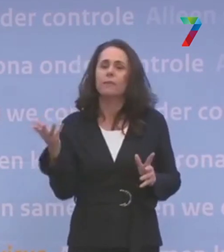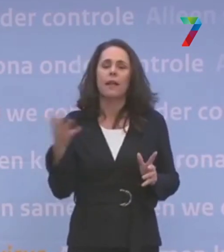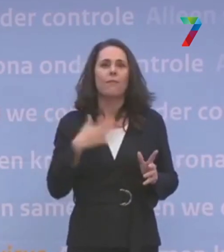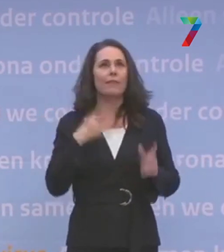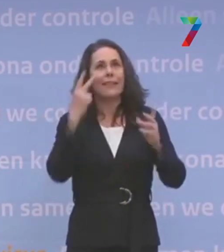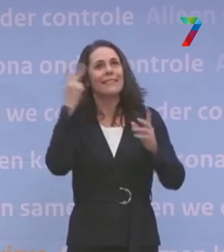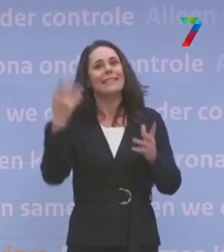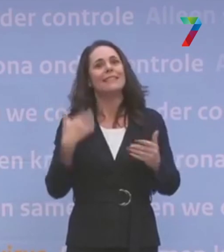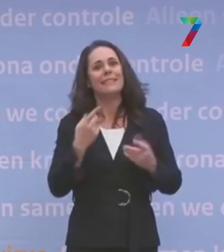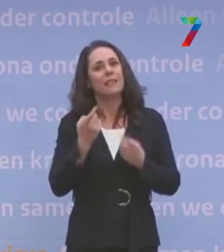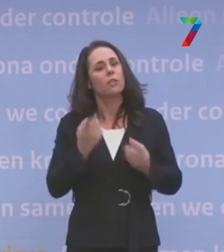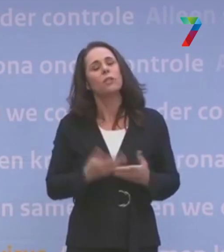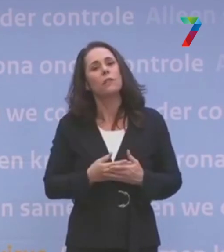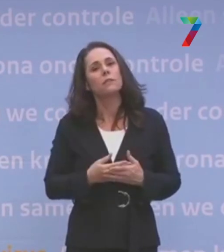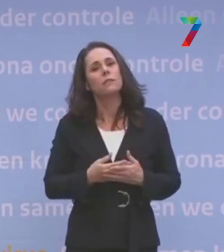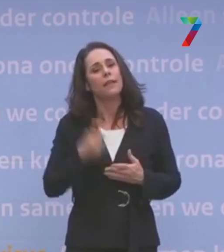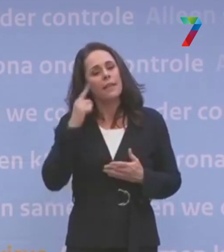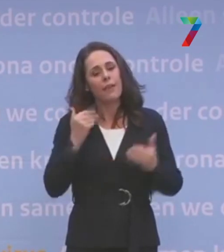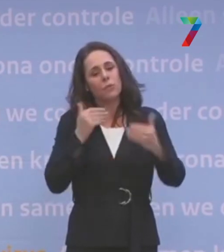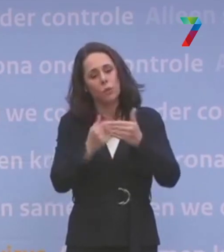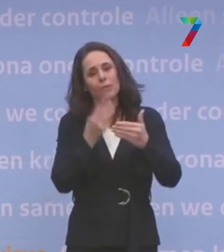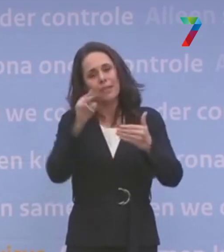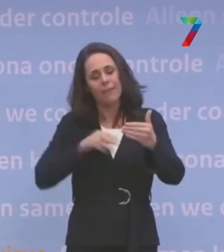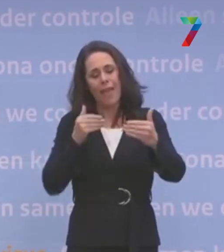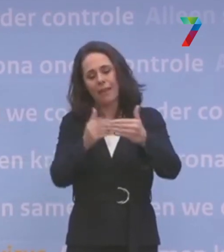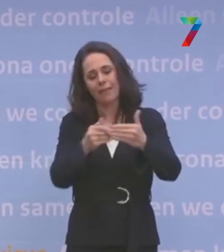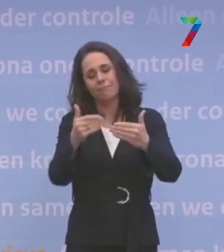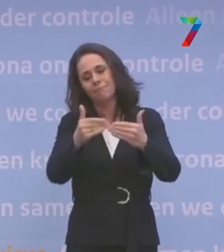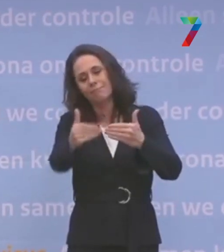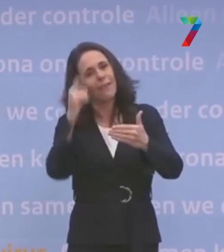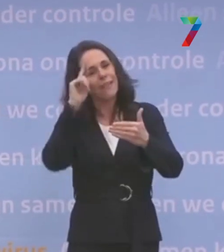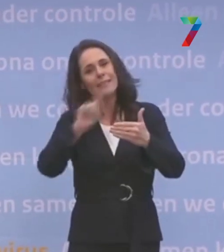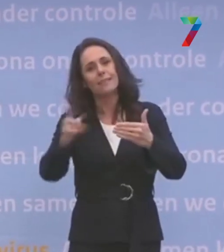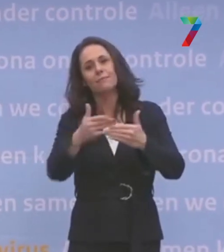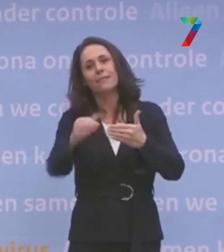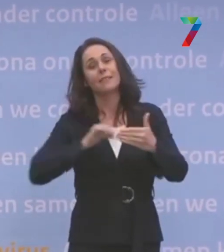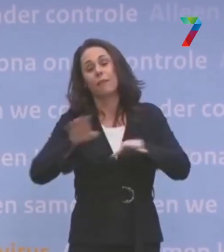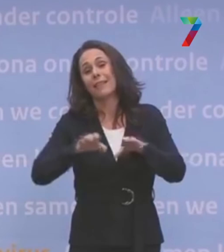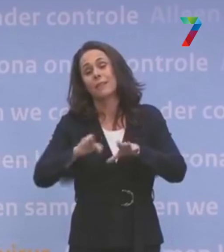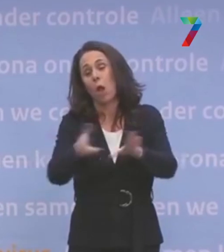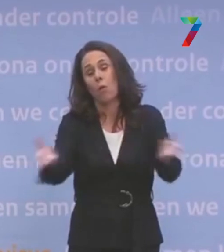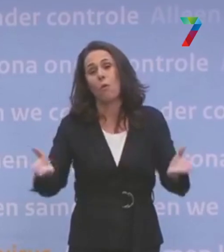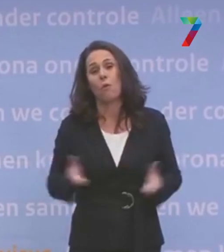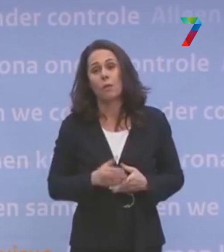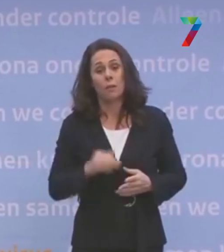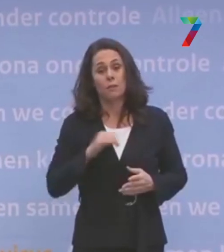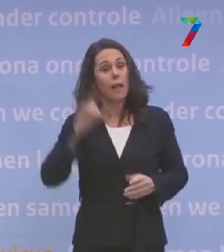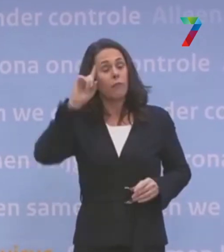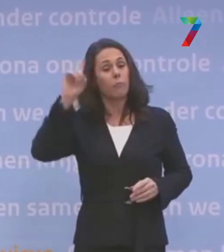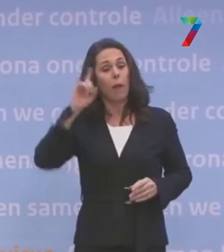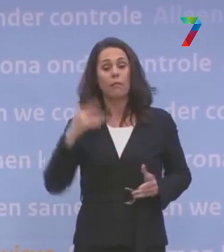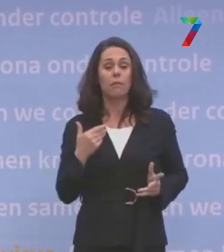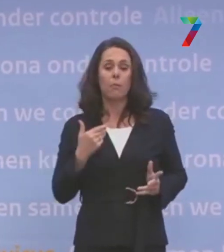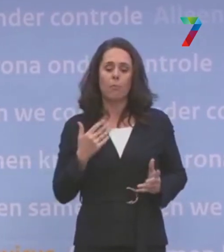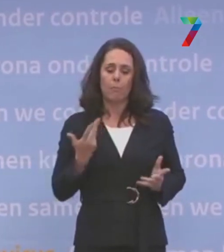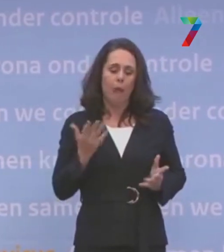interessant. Want we varen op zicht en dat zicht is 3 weken. Verder weten we het niet. Dus dat is echt het risico dat mensen zelf nemen. Ik zelf was niet van plan om buiten een paar kleine